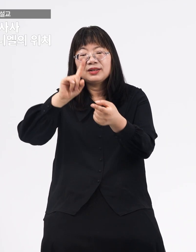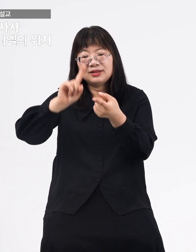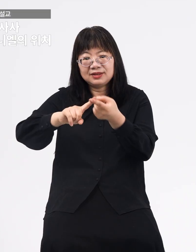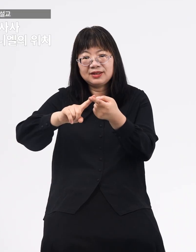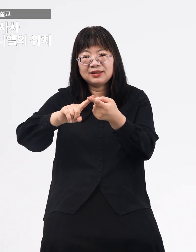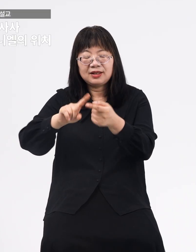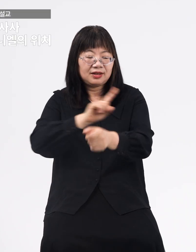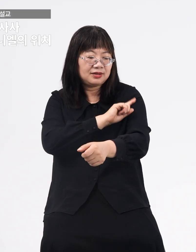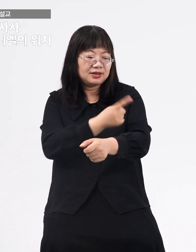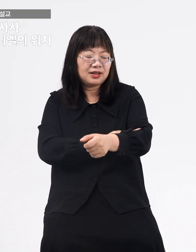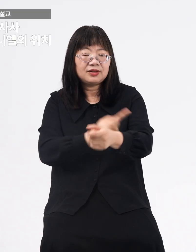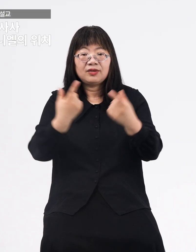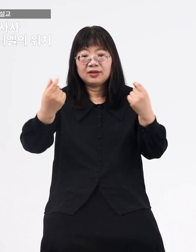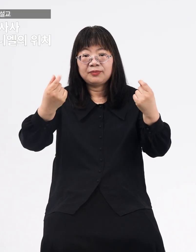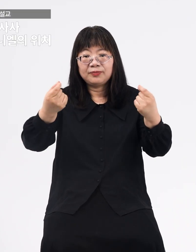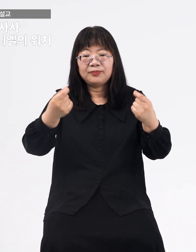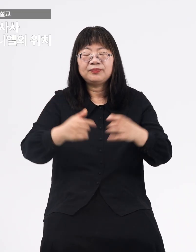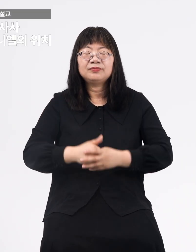자체가 자격입니다.